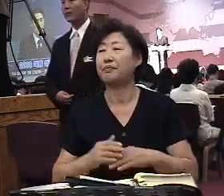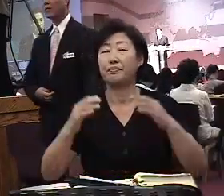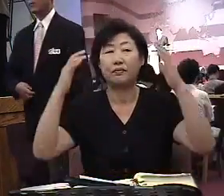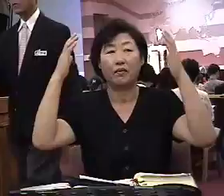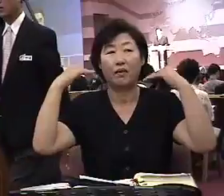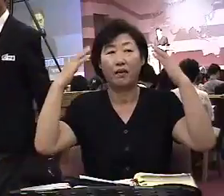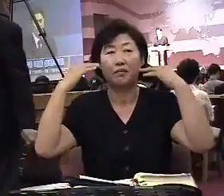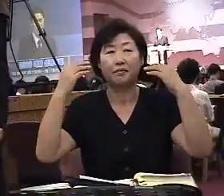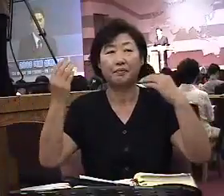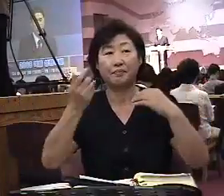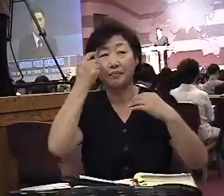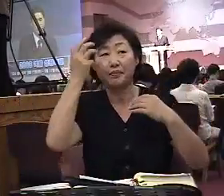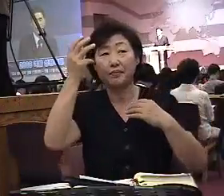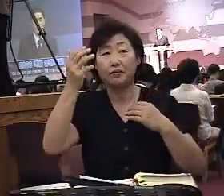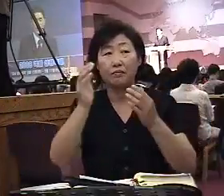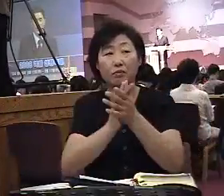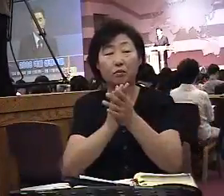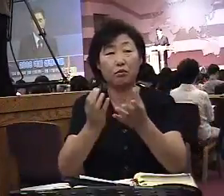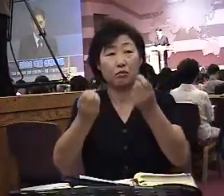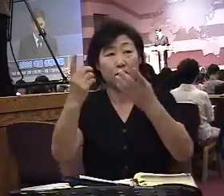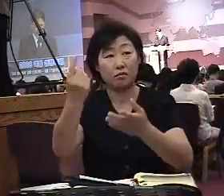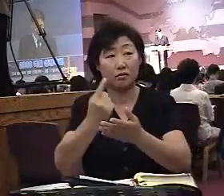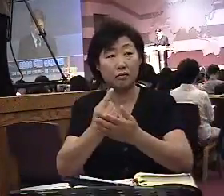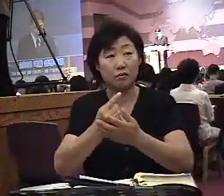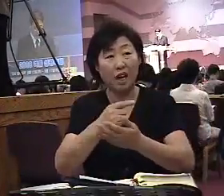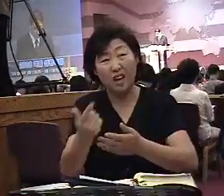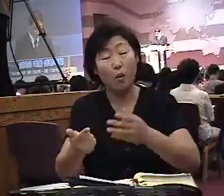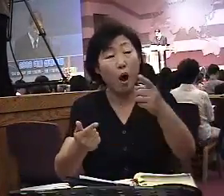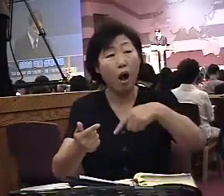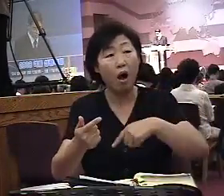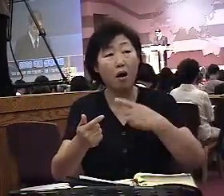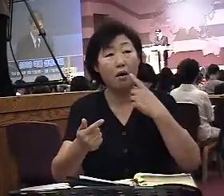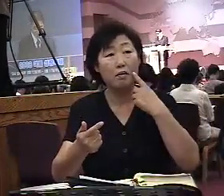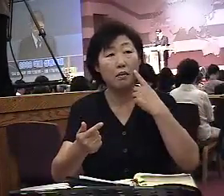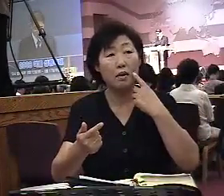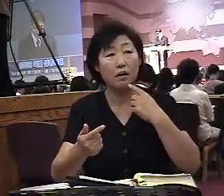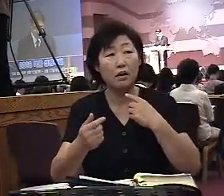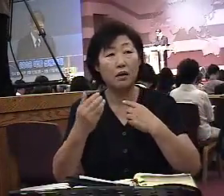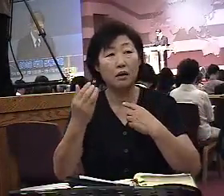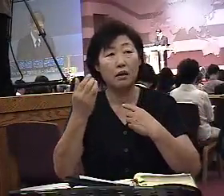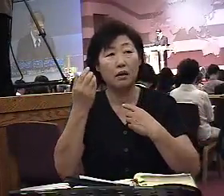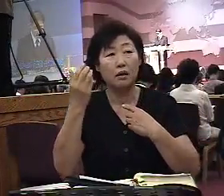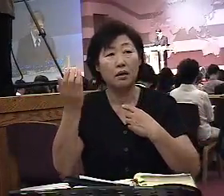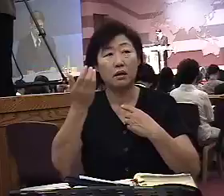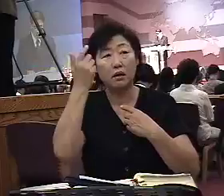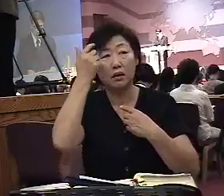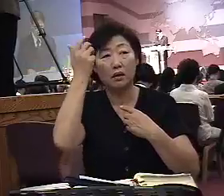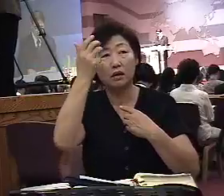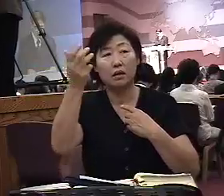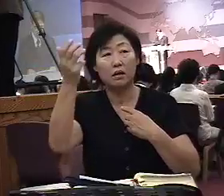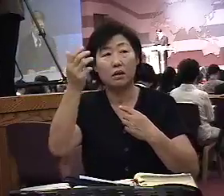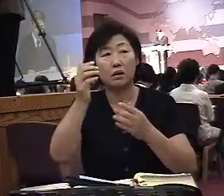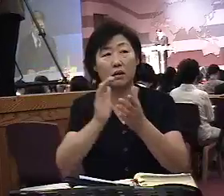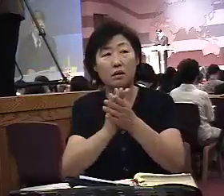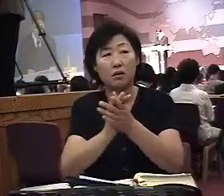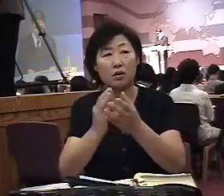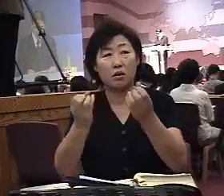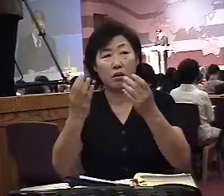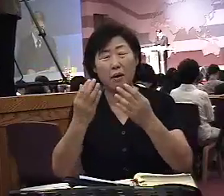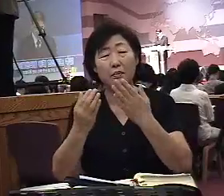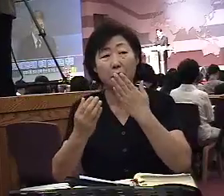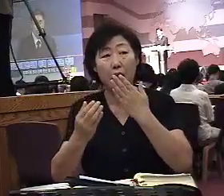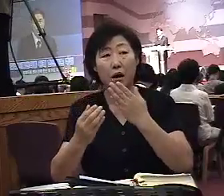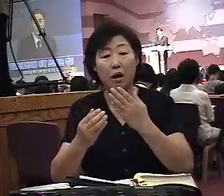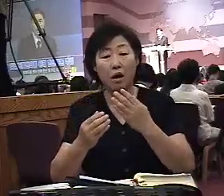열흘 앞으로 다가왔습니다. 준비하시는 만큼 하나님께서 은혜 베풀어 주실 줄로 믿습니다. 매월 첫 주일은 킹덤 드림 센터를